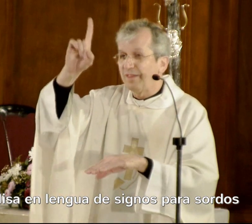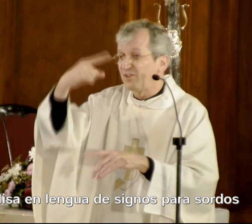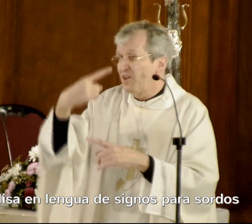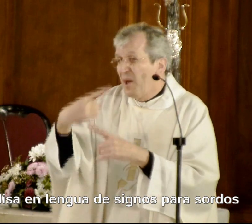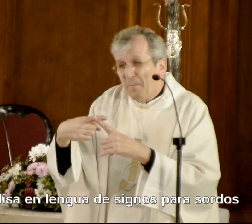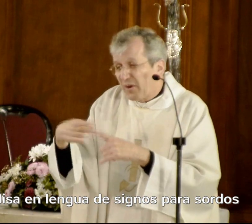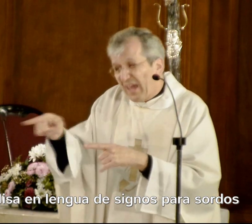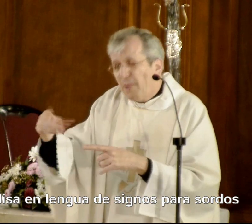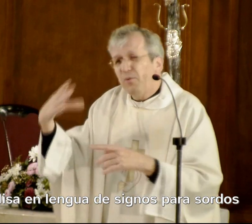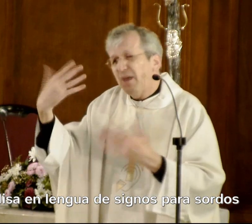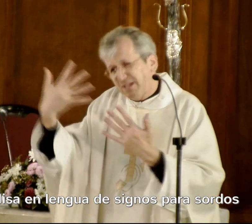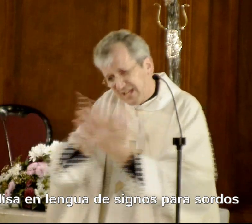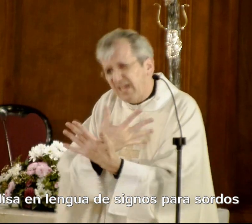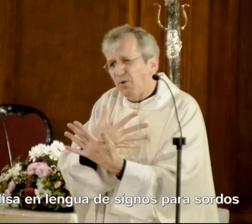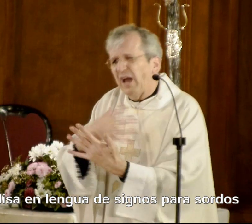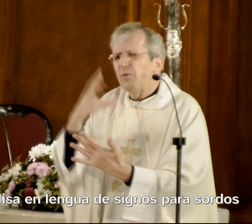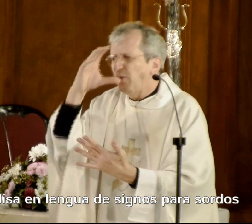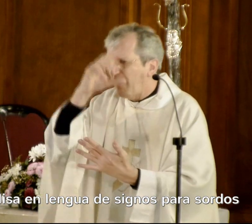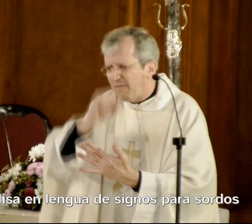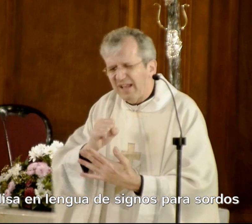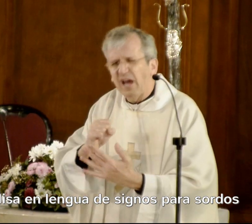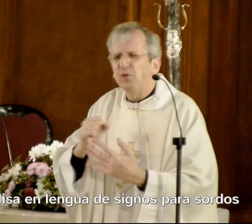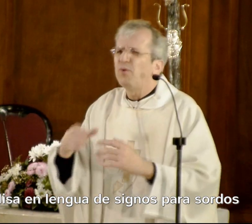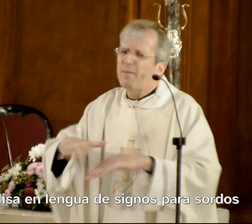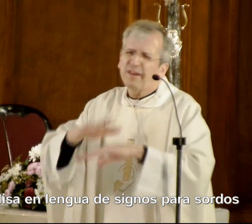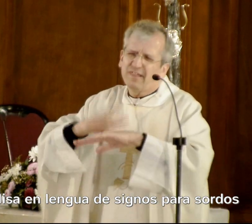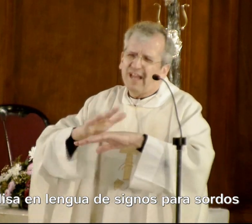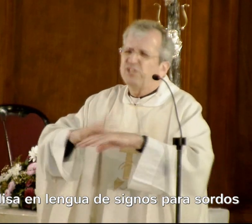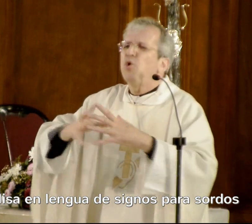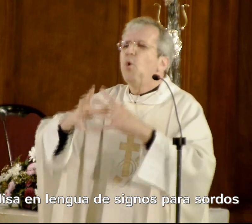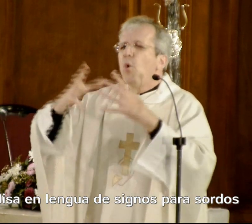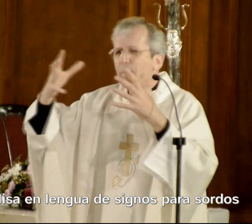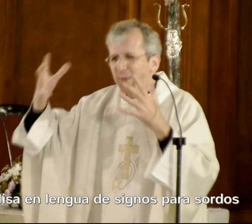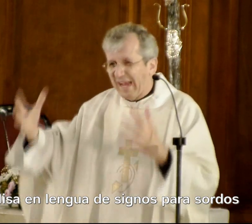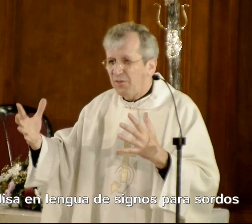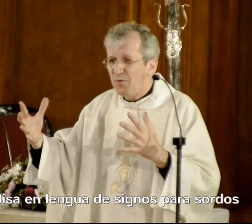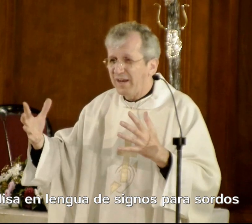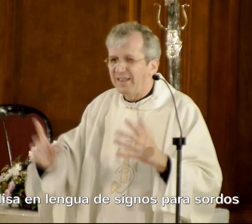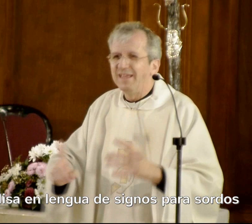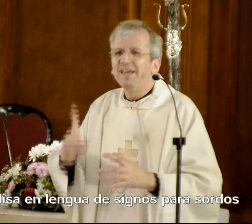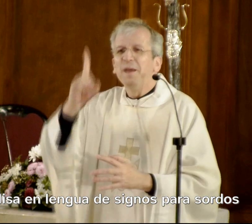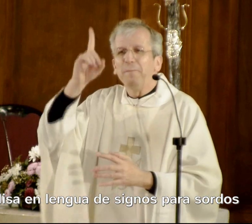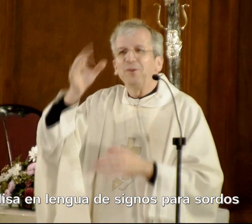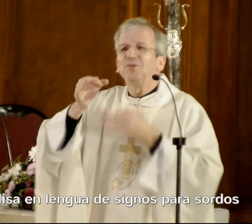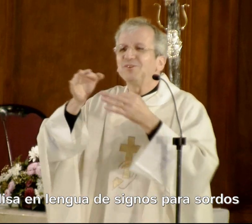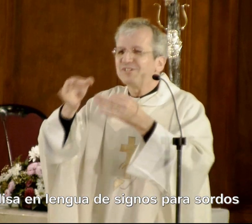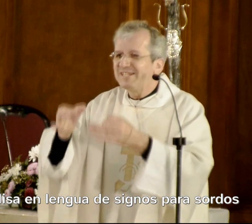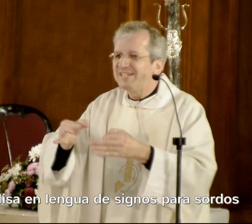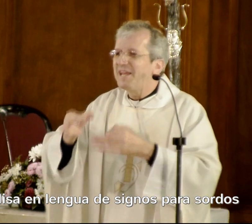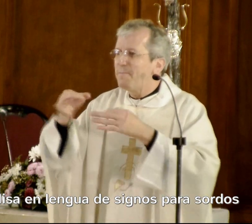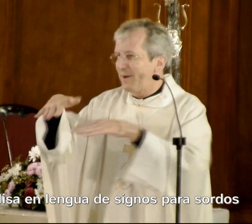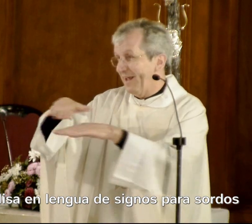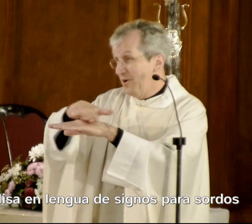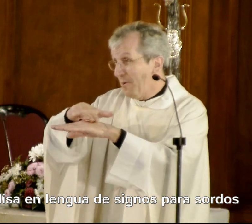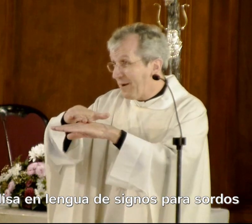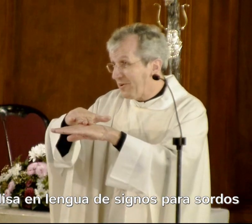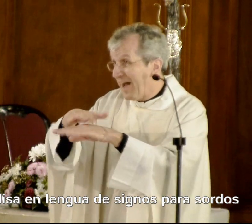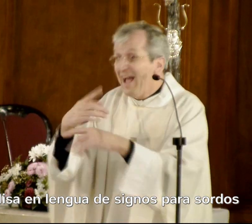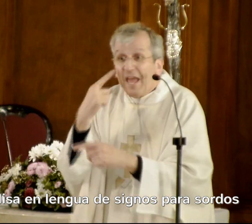Dios, porque él puede haberse equivocado, puede haber fallado, puede haber hecho un pecado muy grande, pero Dios siempre lo perdona. Y